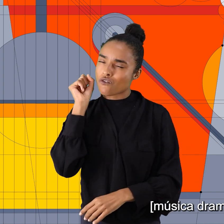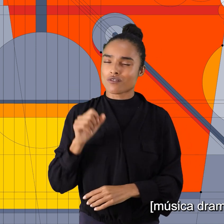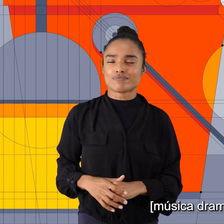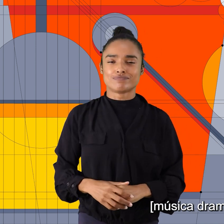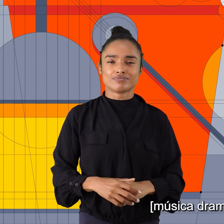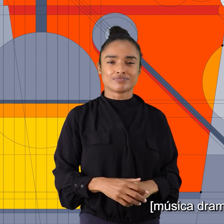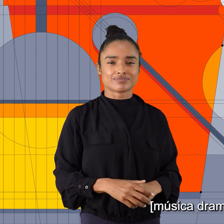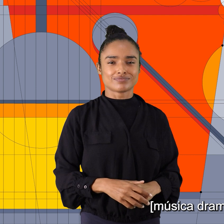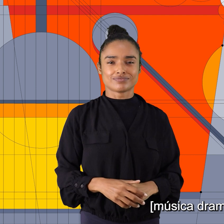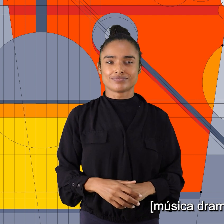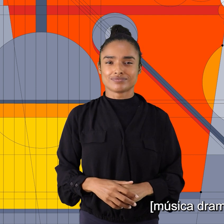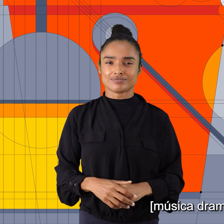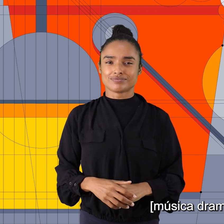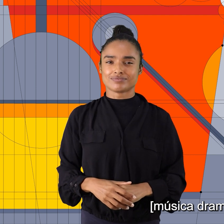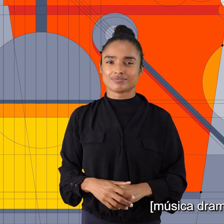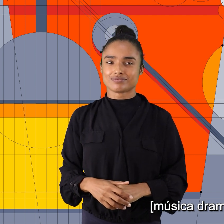ouvir.